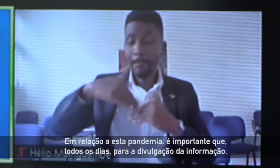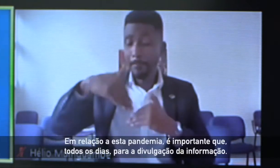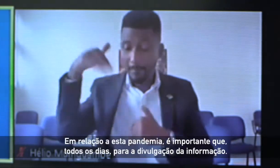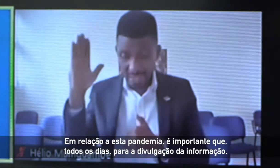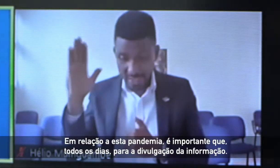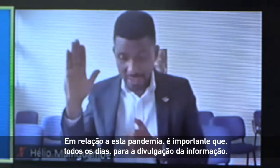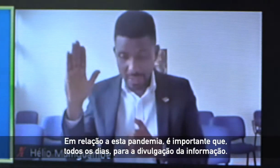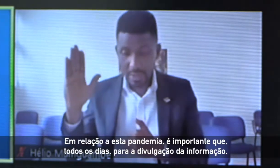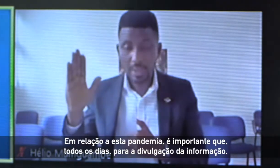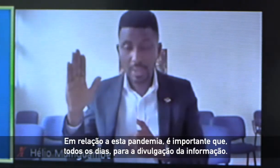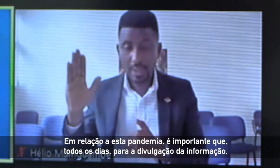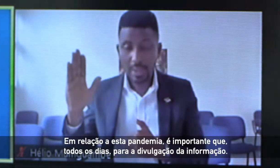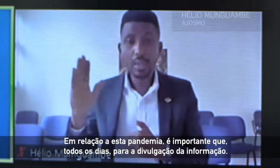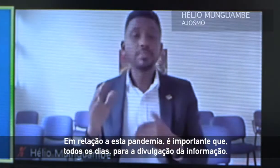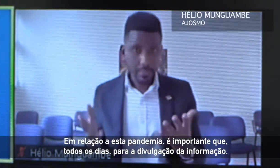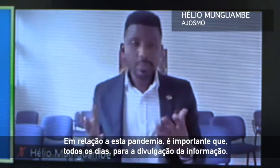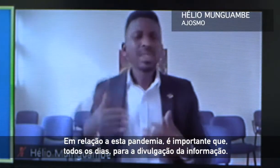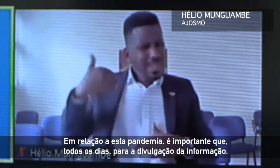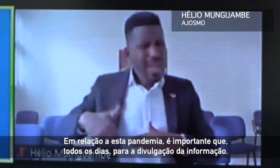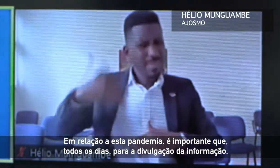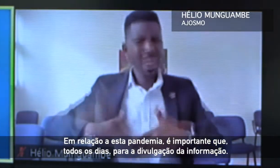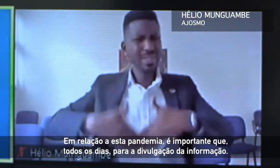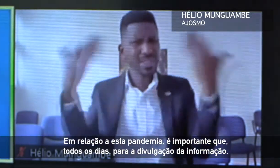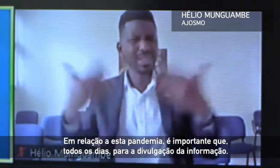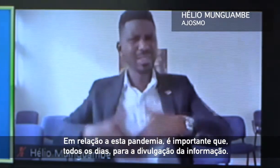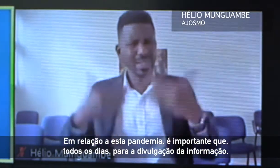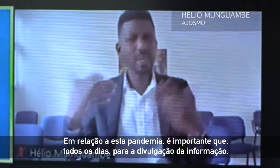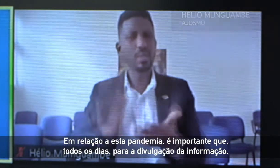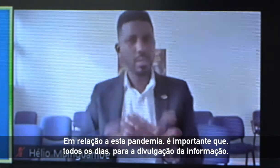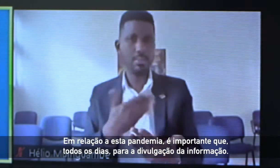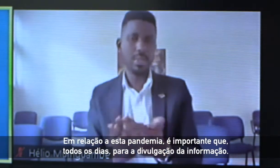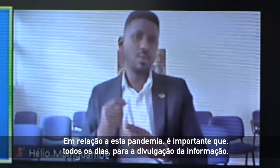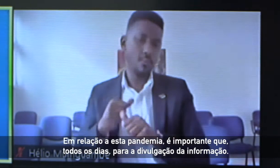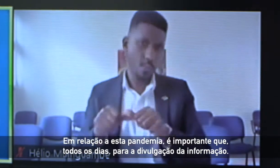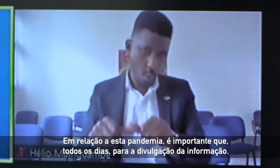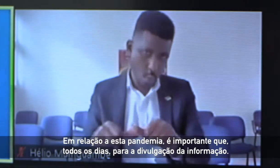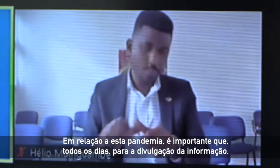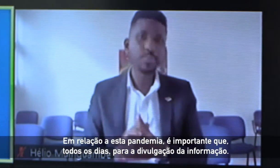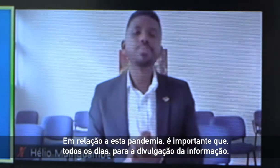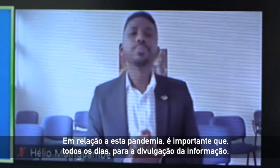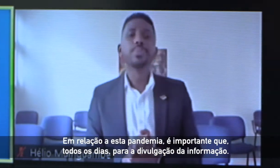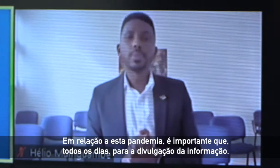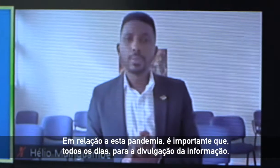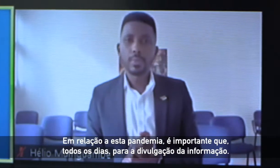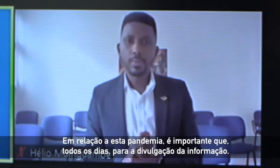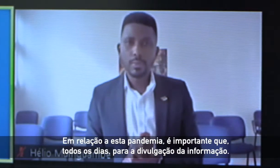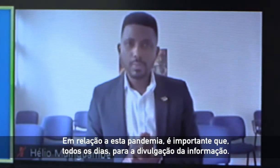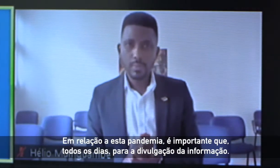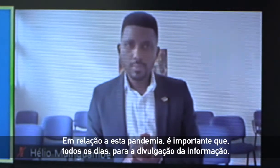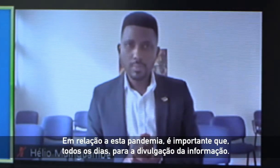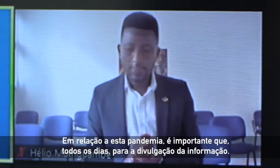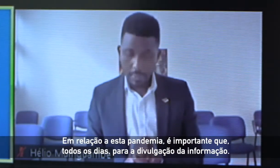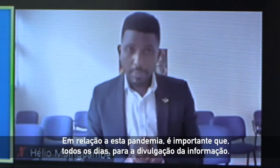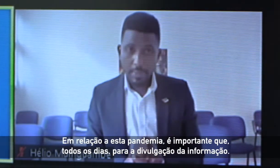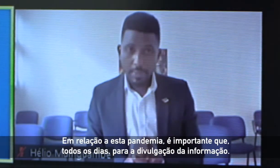Em relação a esta pandemia, sempre, diariamente, é